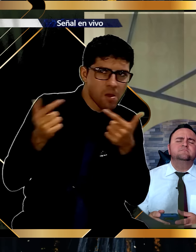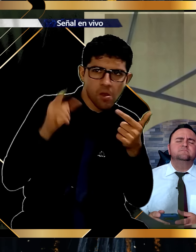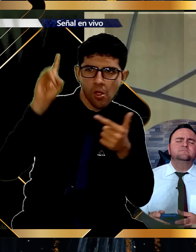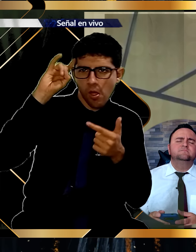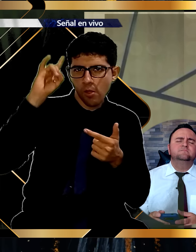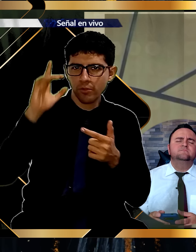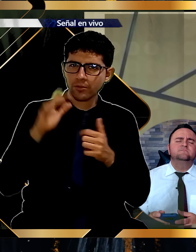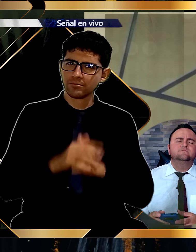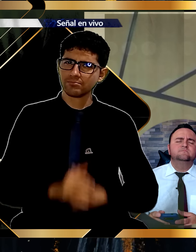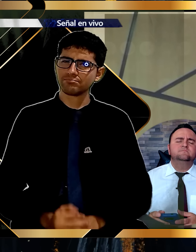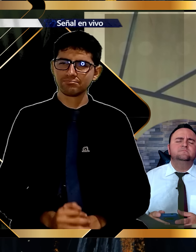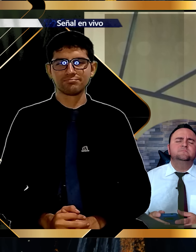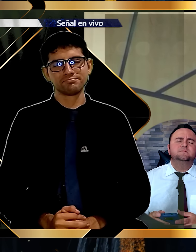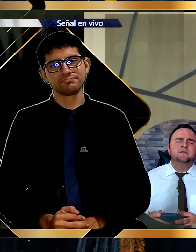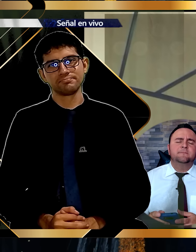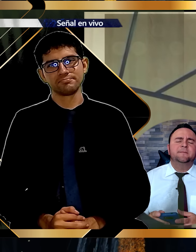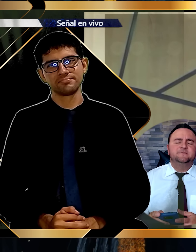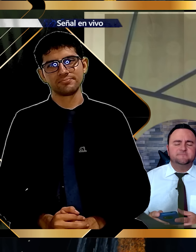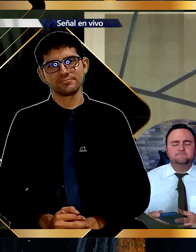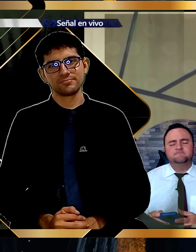Y los demonios te visitan.